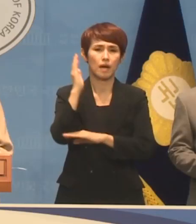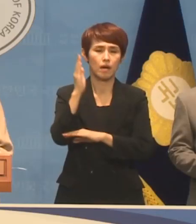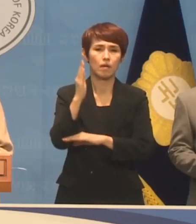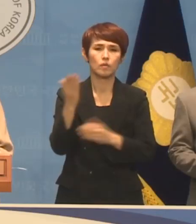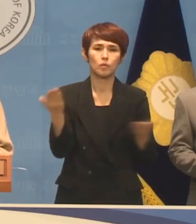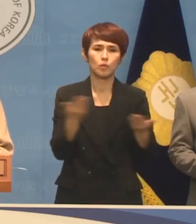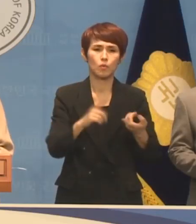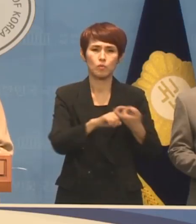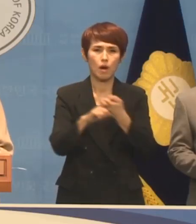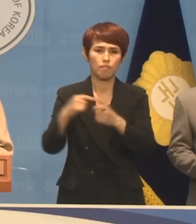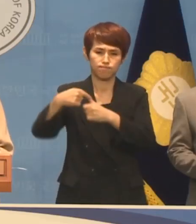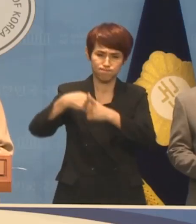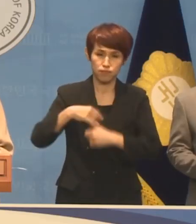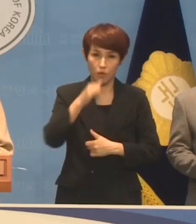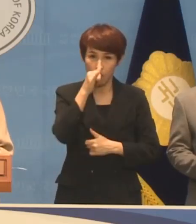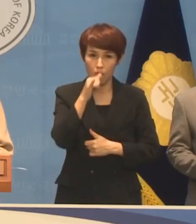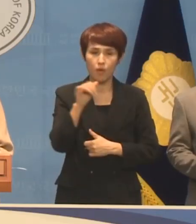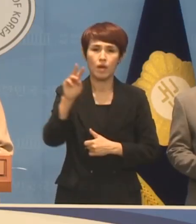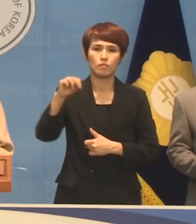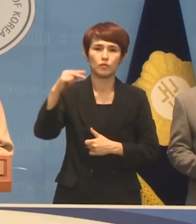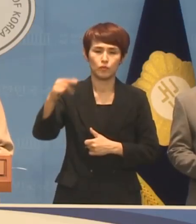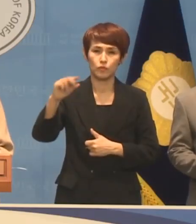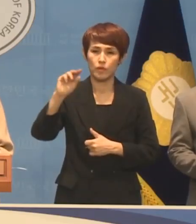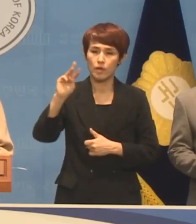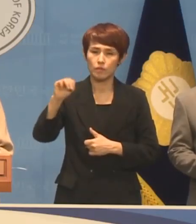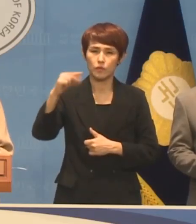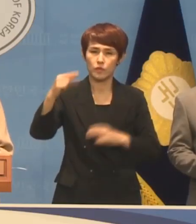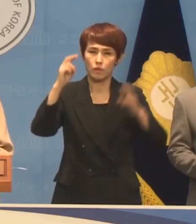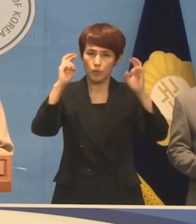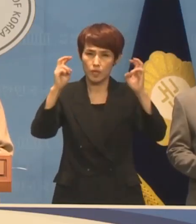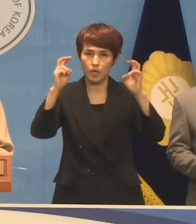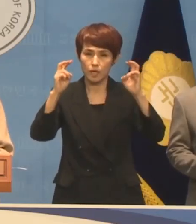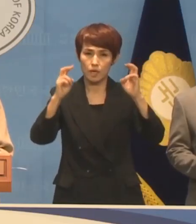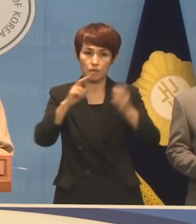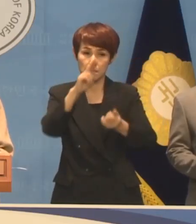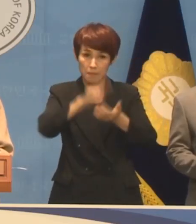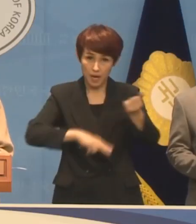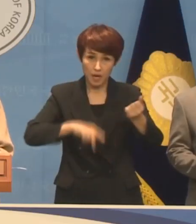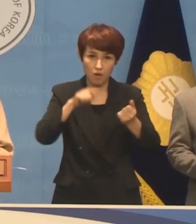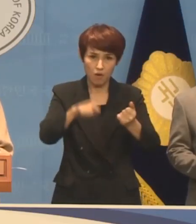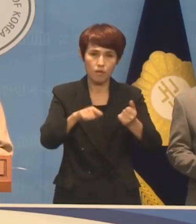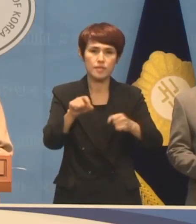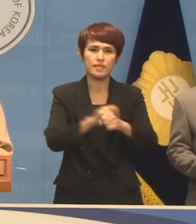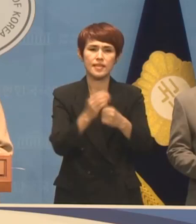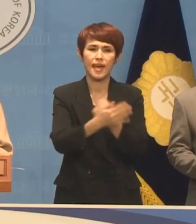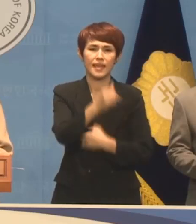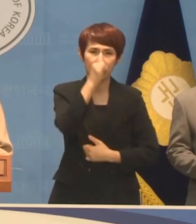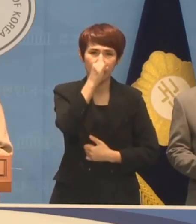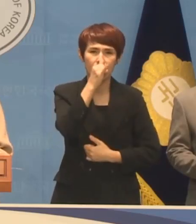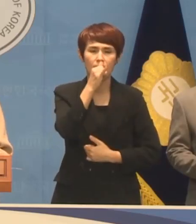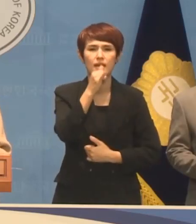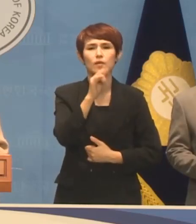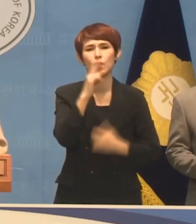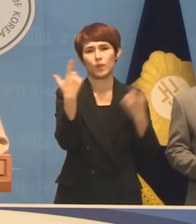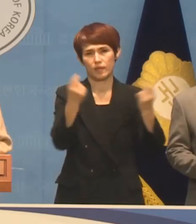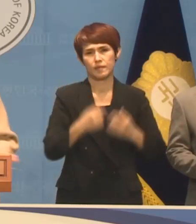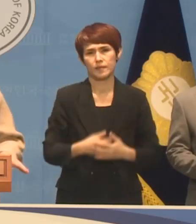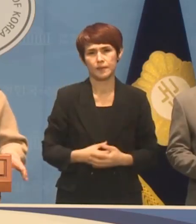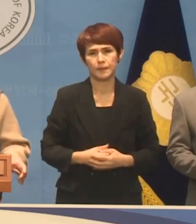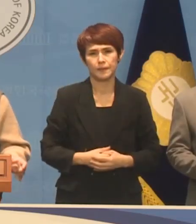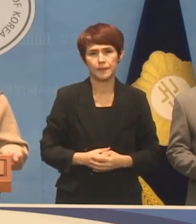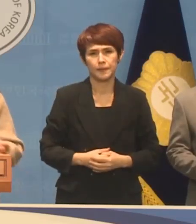금융당국의 태도는 MG손해보험 매각 절차가 특혜 매각임을 자인하는 것임을 분명히 합니다.